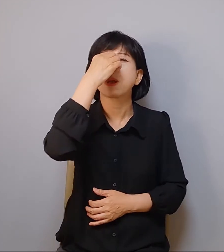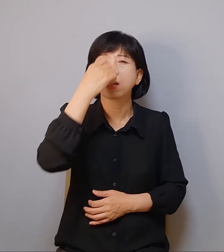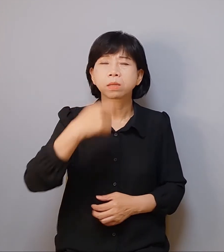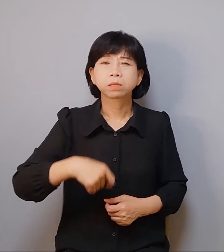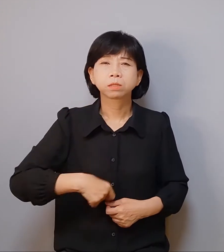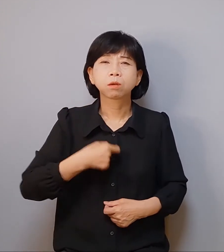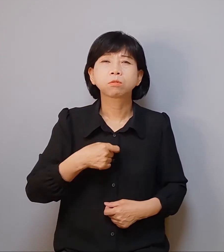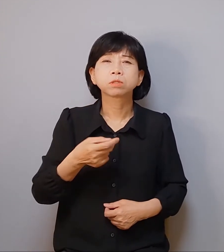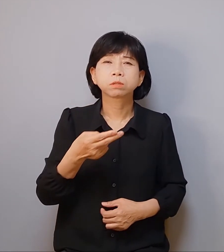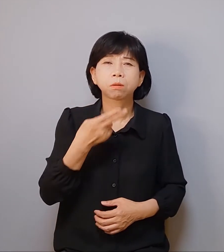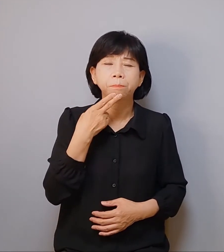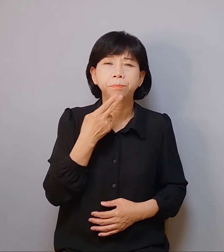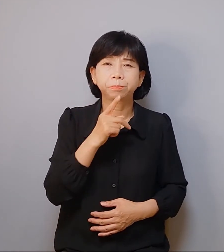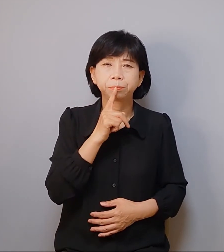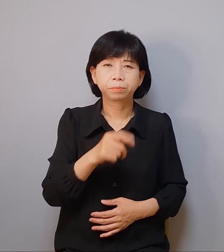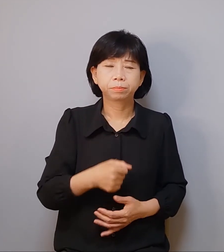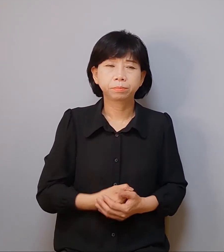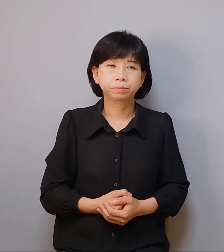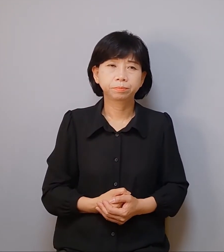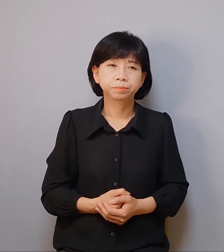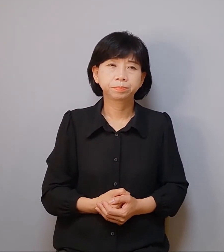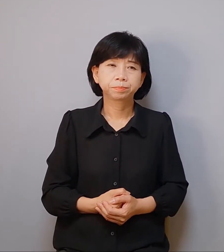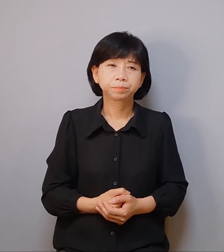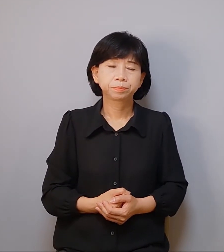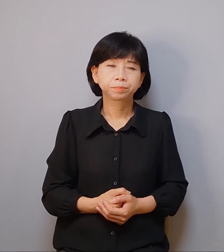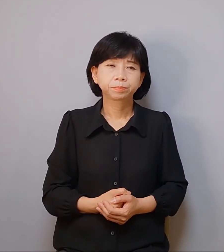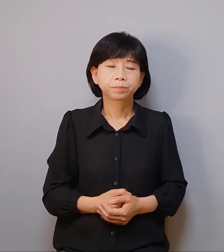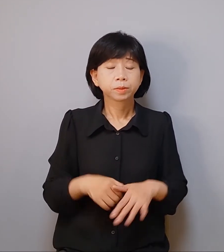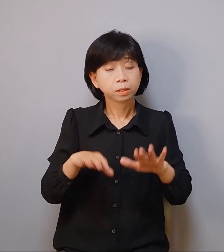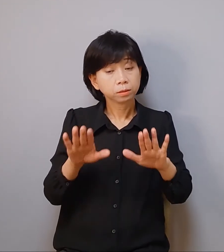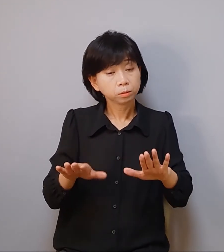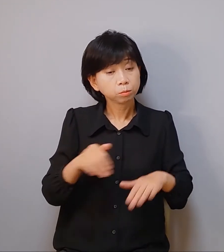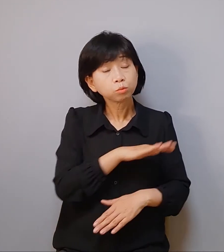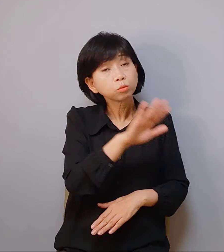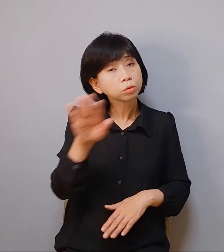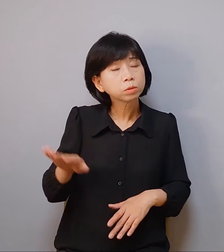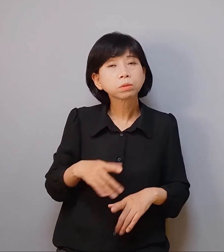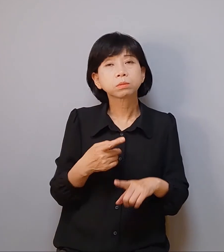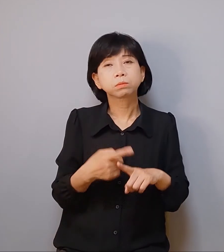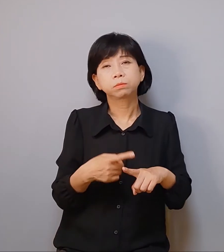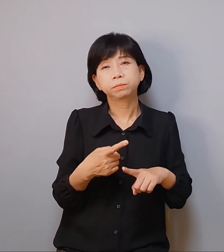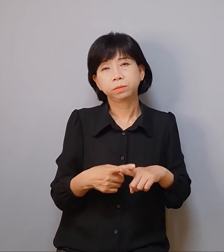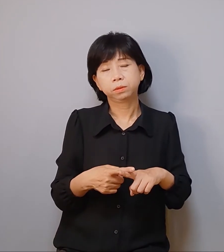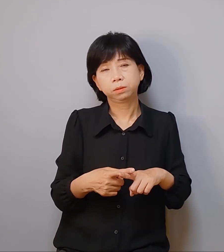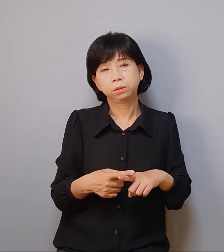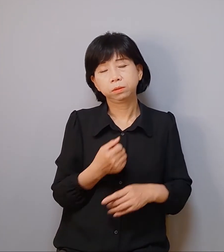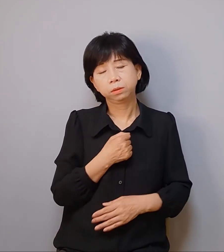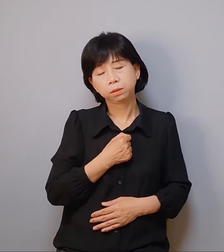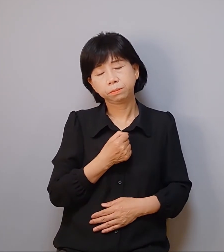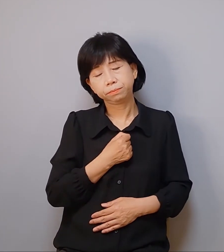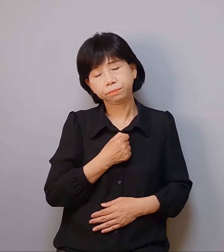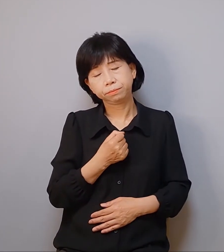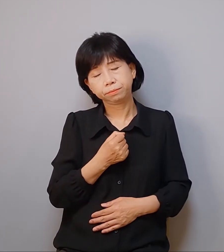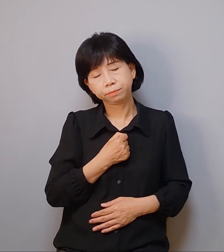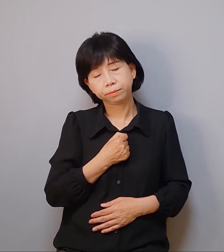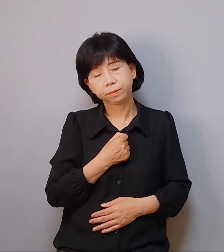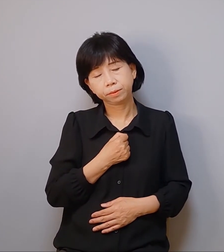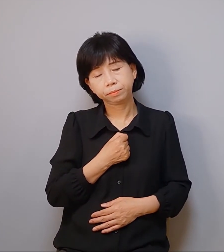이야기하는 겁니다. 여전히 오늘을 살아가는 우리들에게도 동일한 말씀입니다. 답답한 현실에